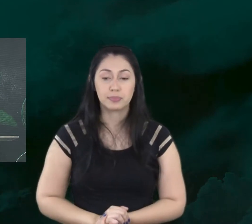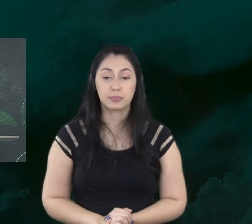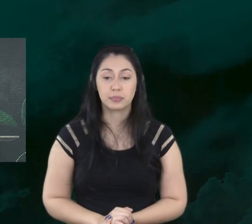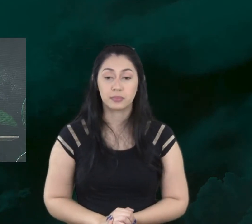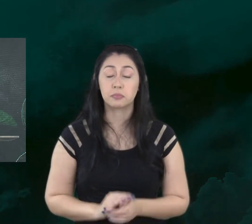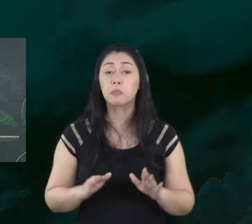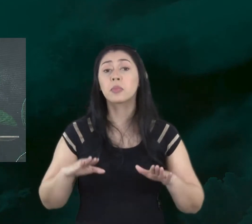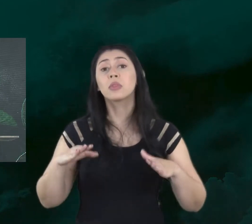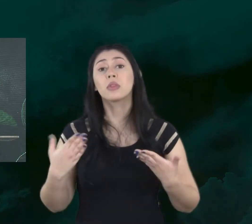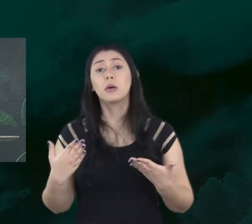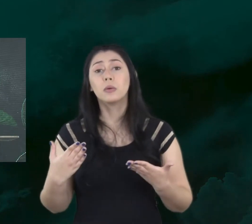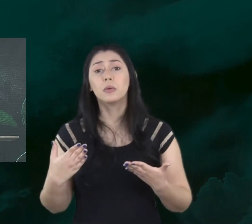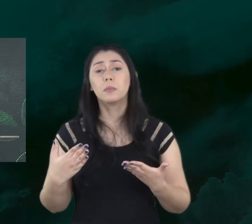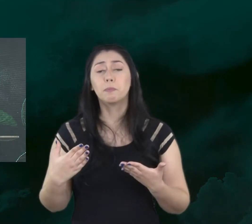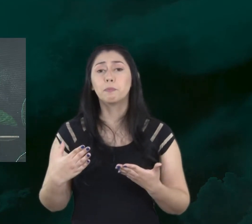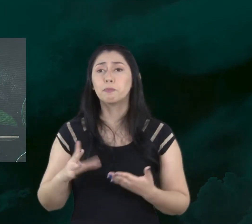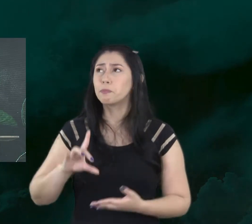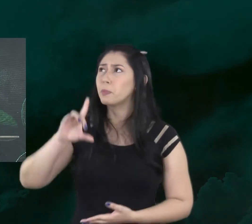Então, a palavra,